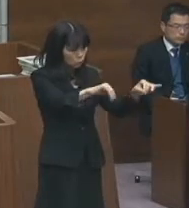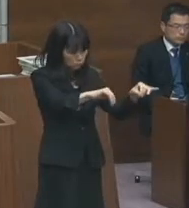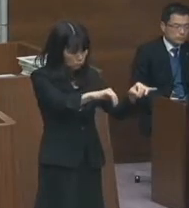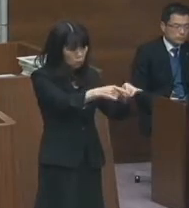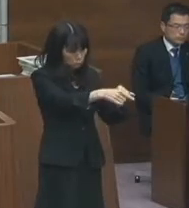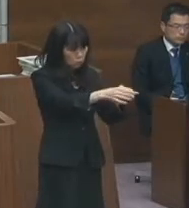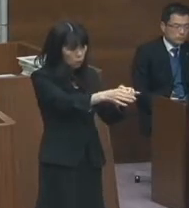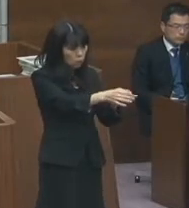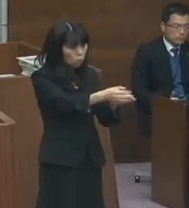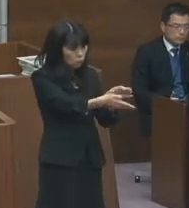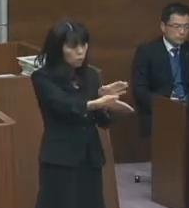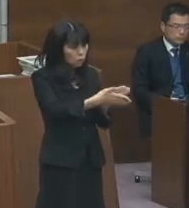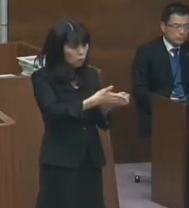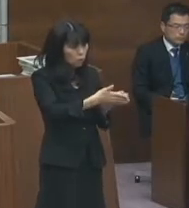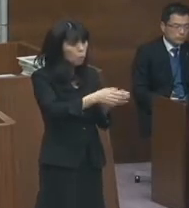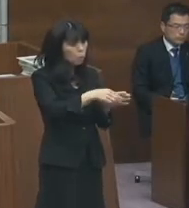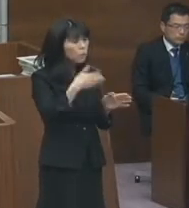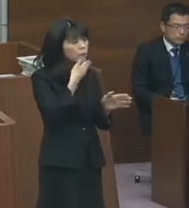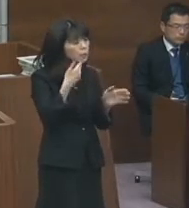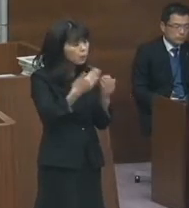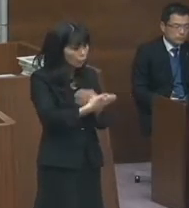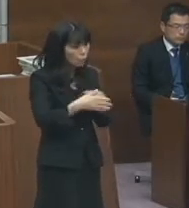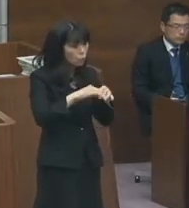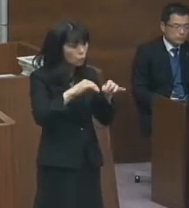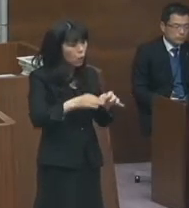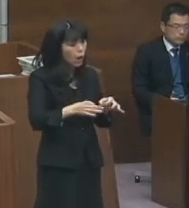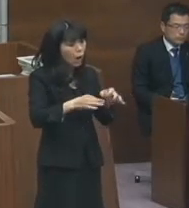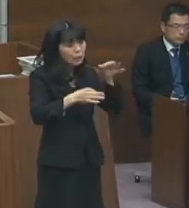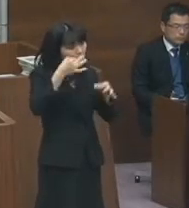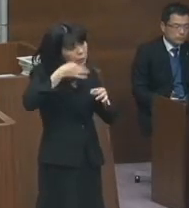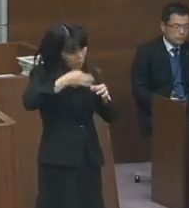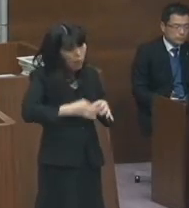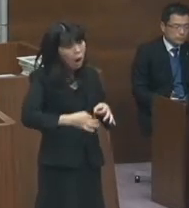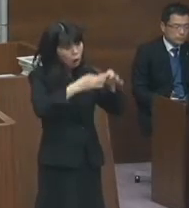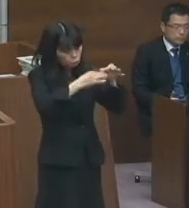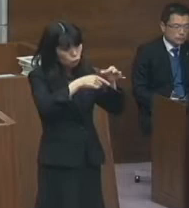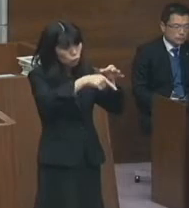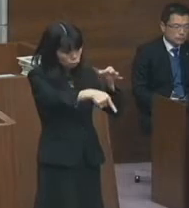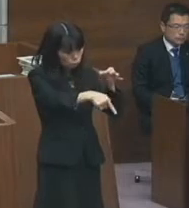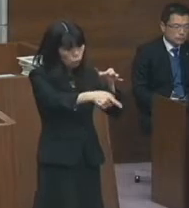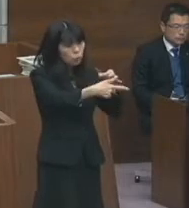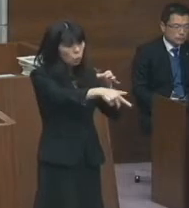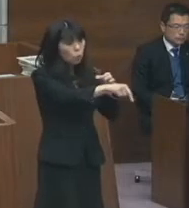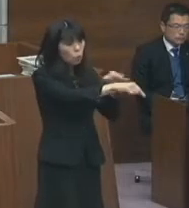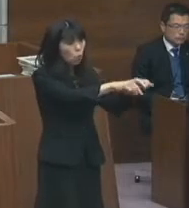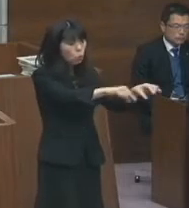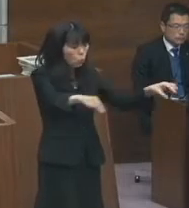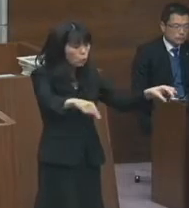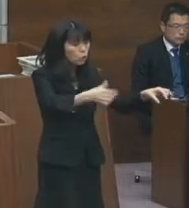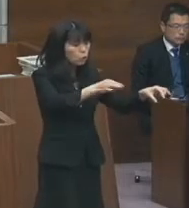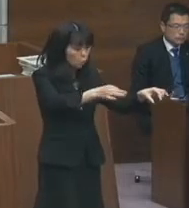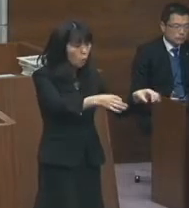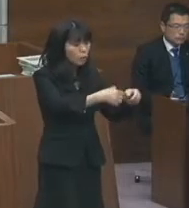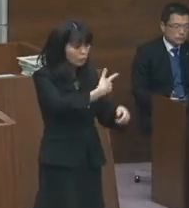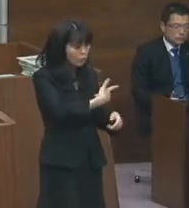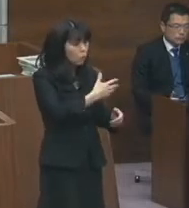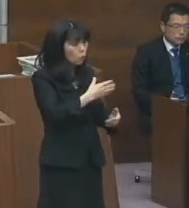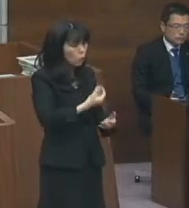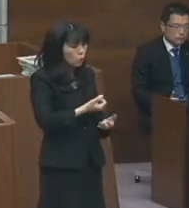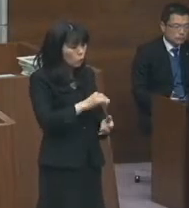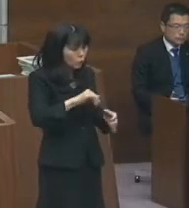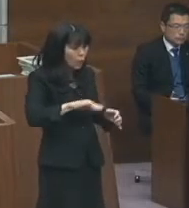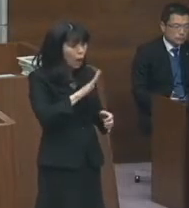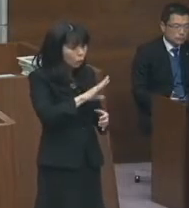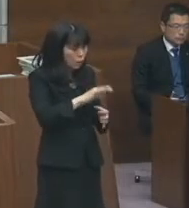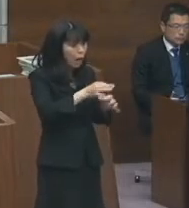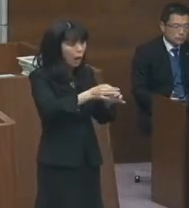ると同様に、新興不動産の土地も市の土地があってこそ価値が上がるものであることから、価値の増